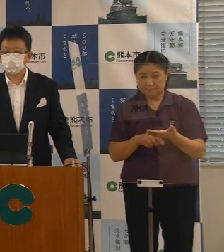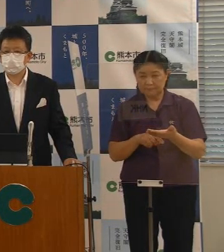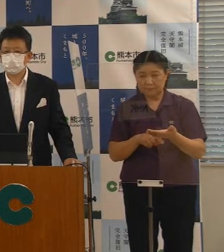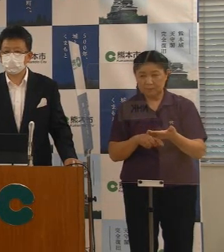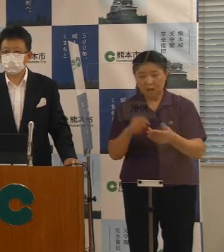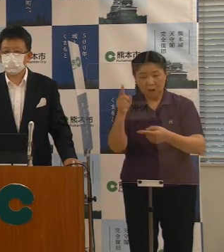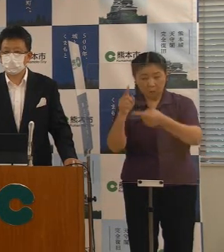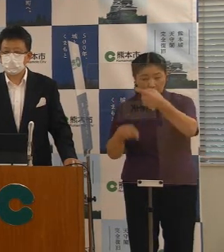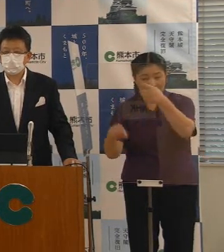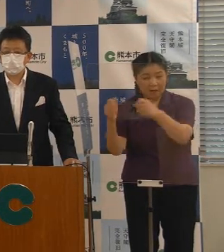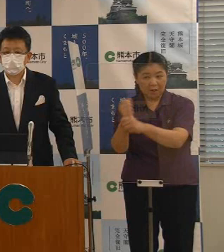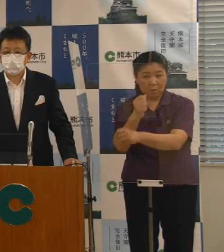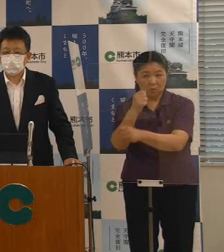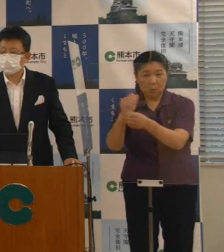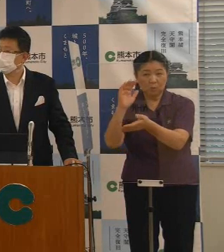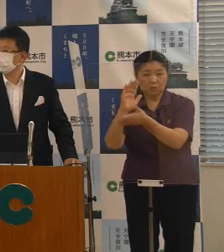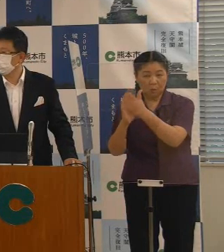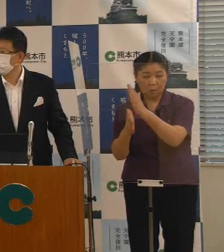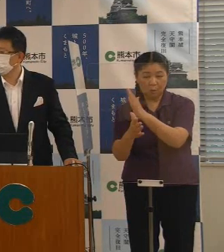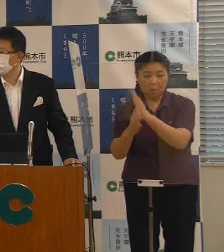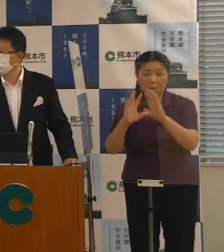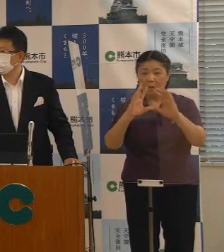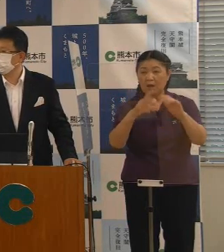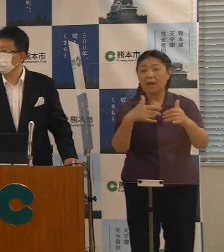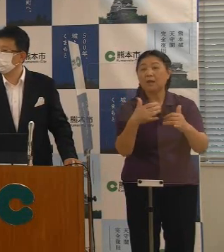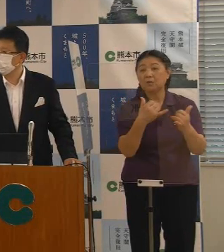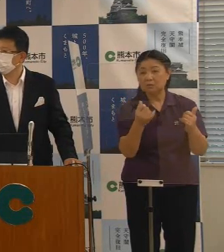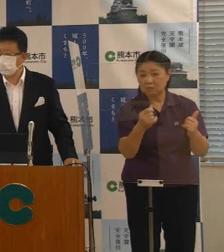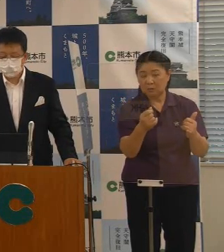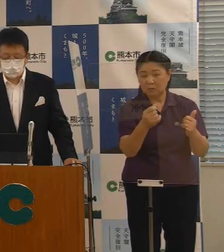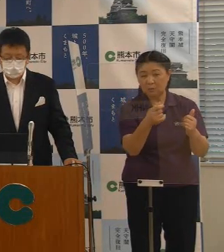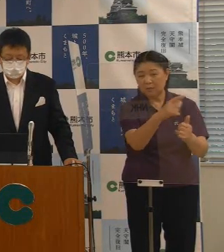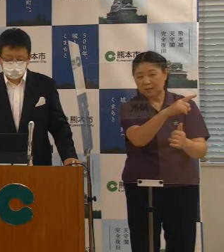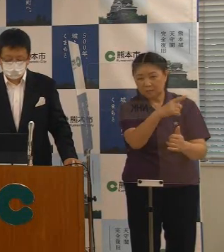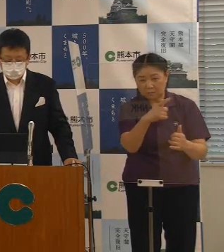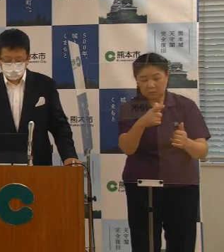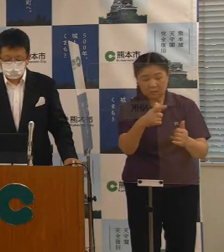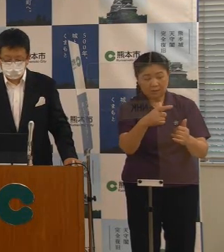厚生労働省あるいは外国のですね、CDC であるとか、